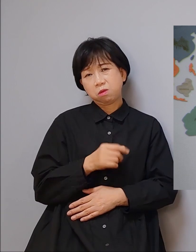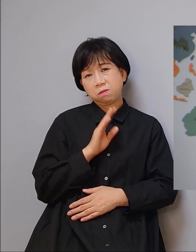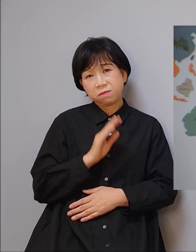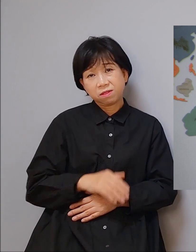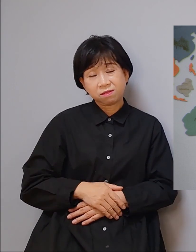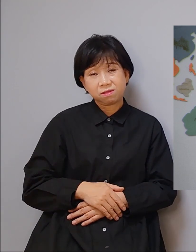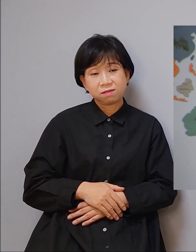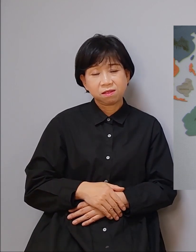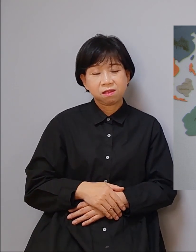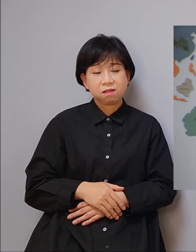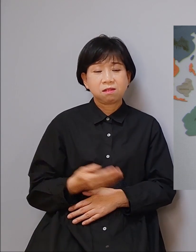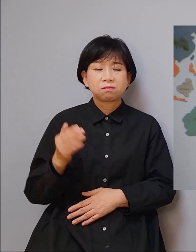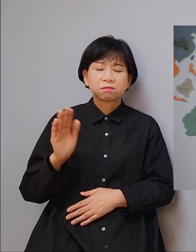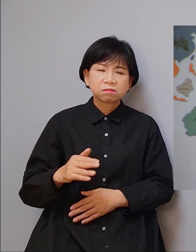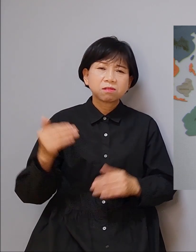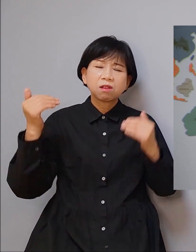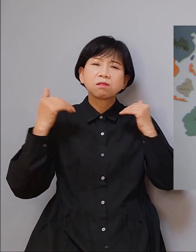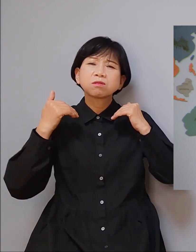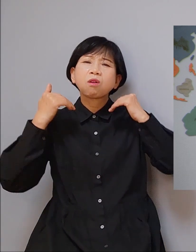성장을 원하는 사람은,